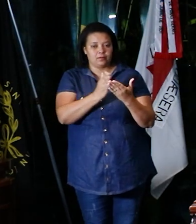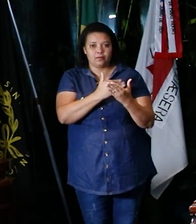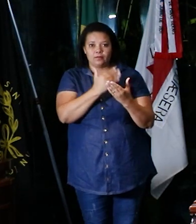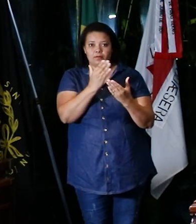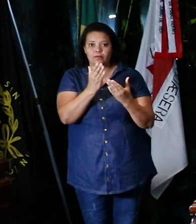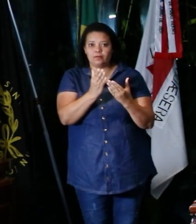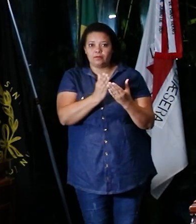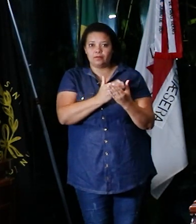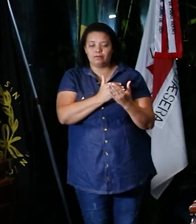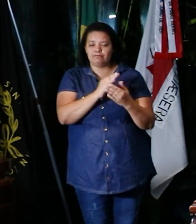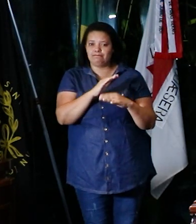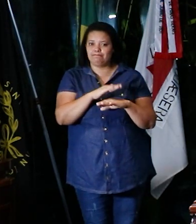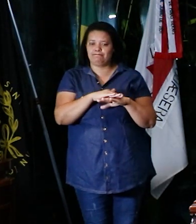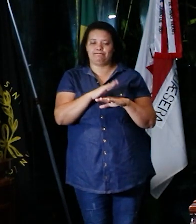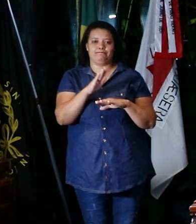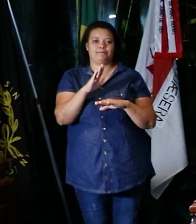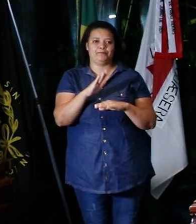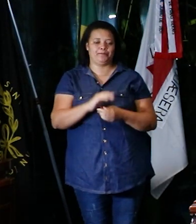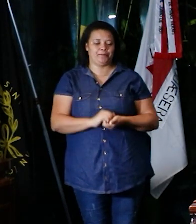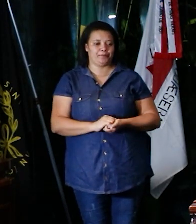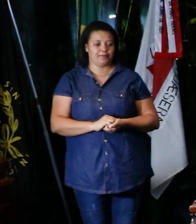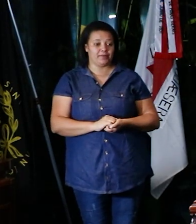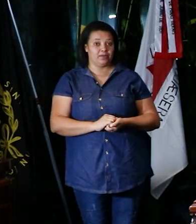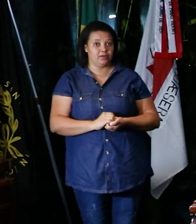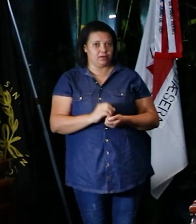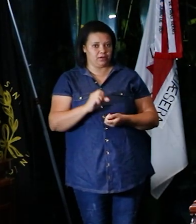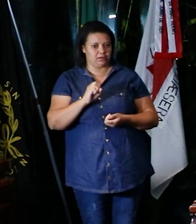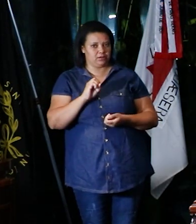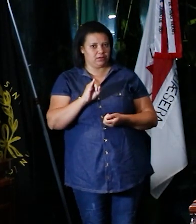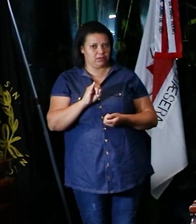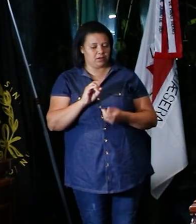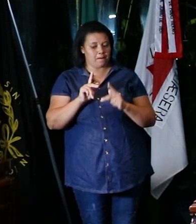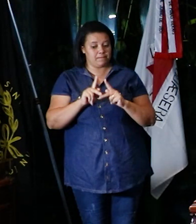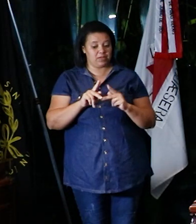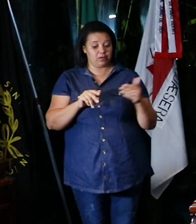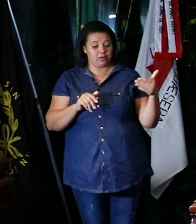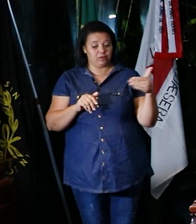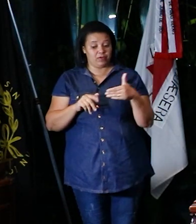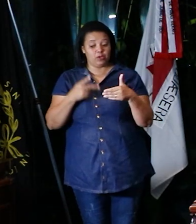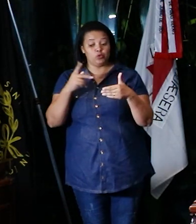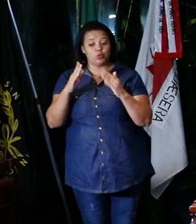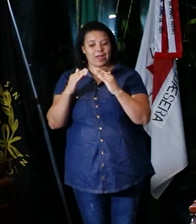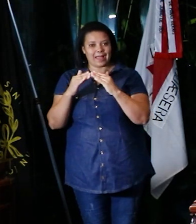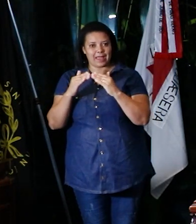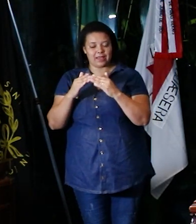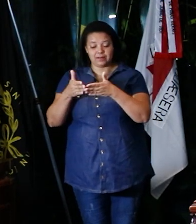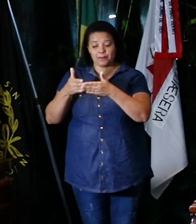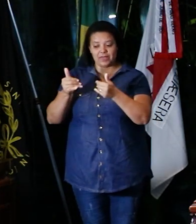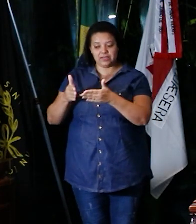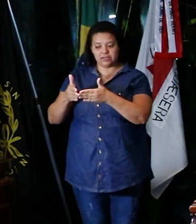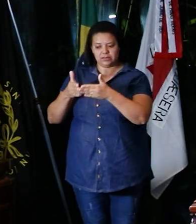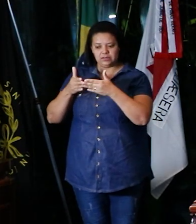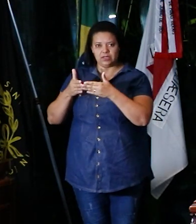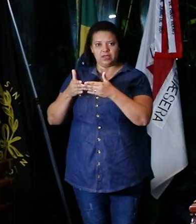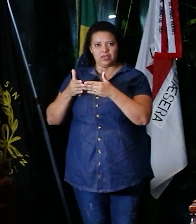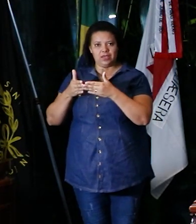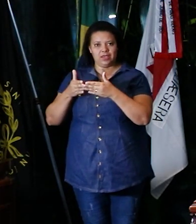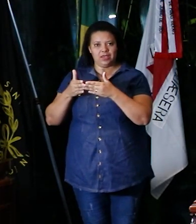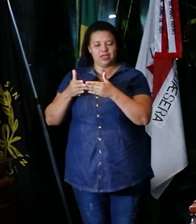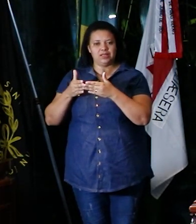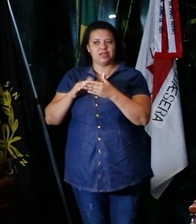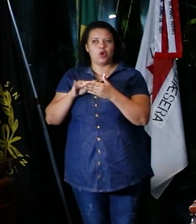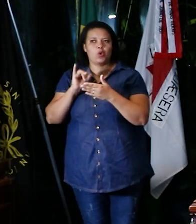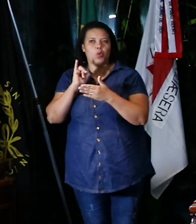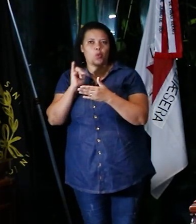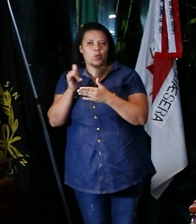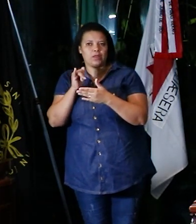muito mais. Se um cidadão vem à sua casa e pede licença para contar um desgosto